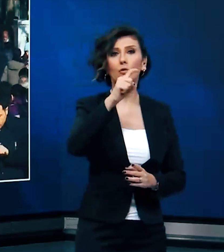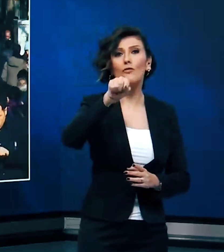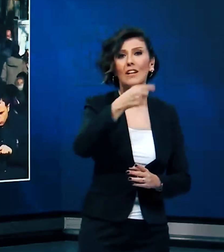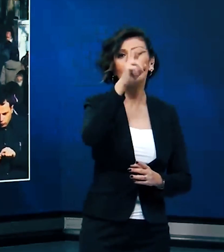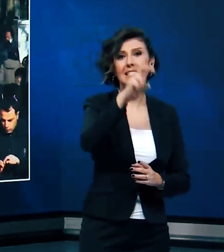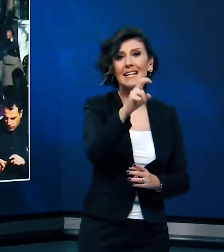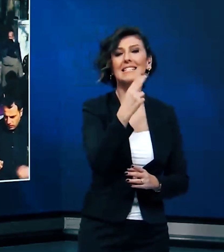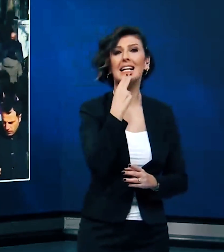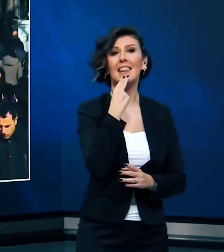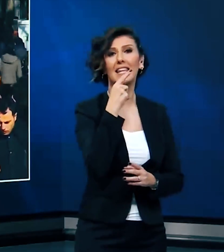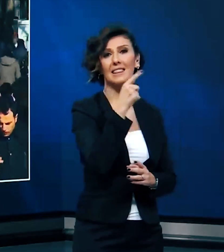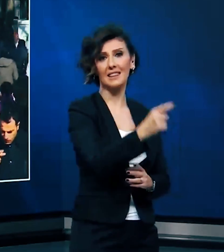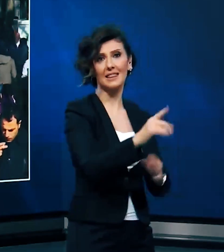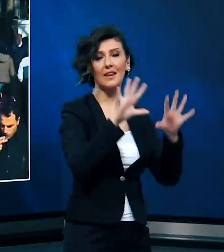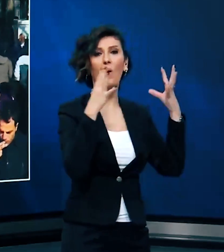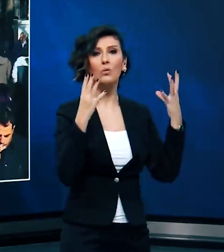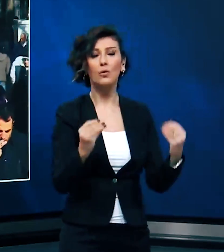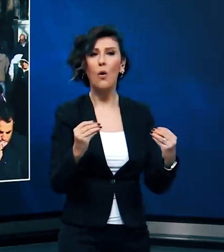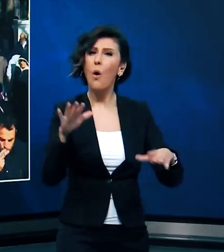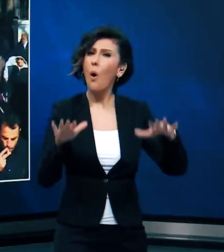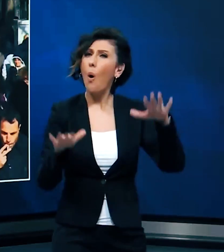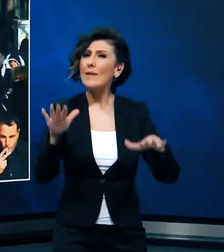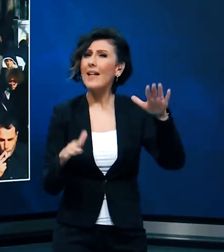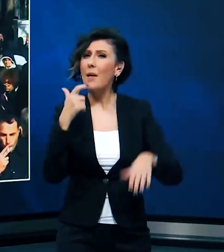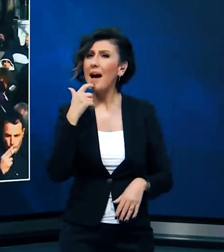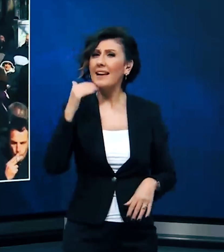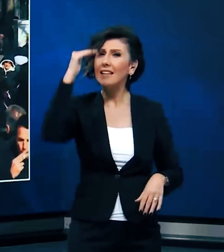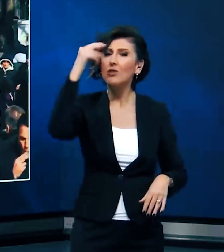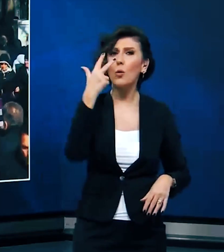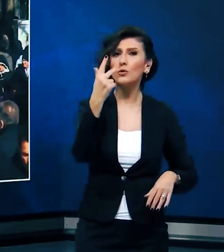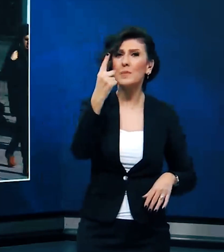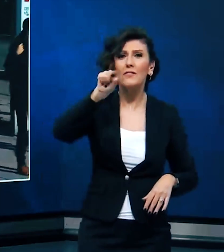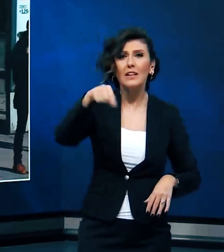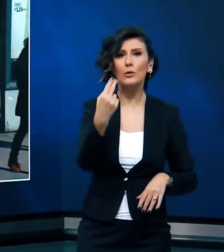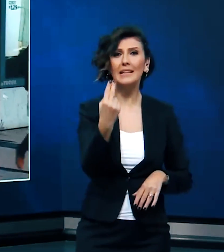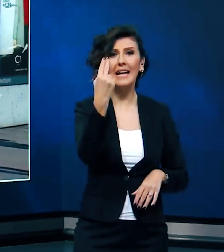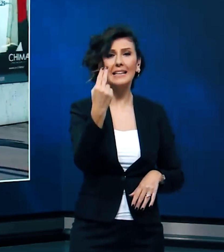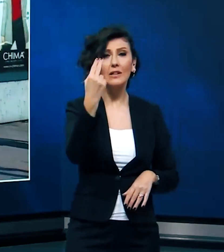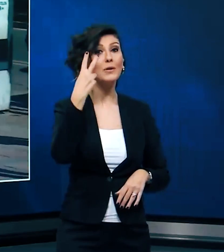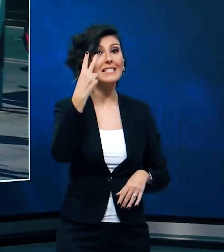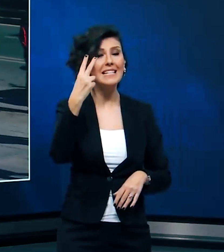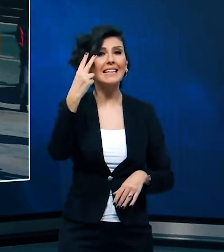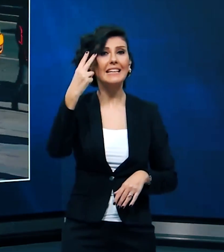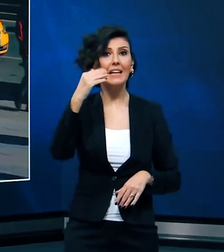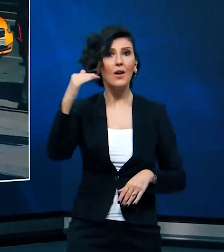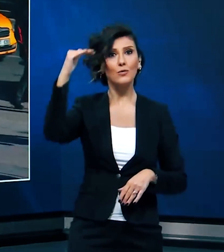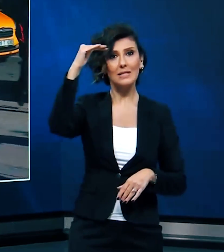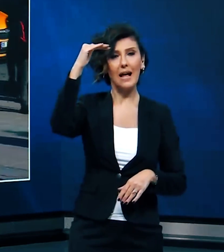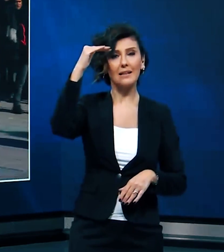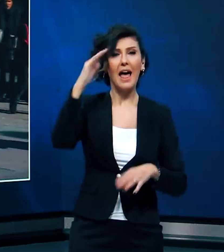%49,8'ini ise kadınlar oluşturdu. Ortalama yaş ise 31,7'den 32'ye